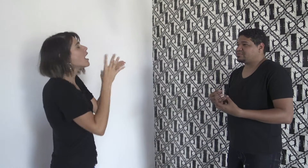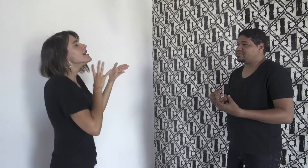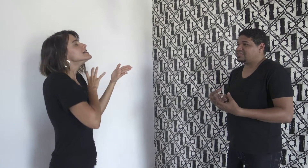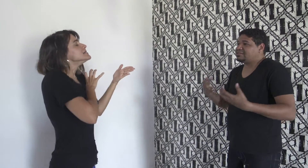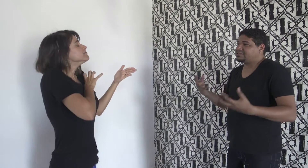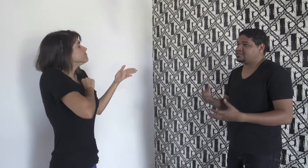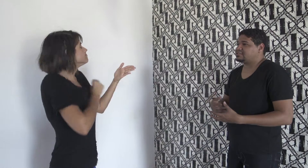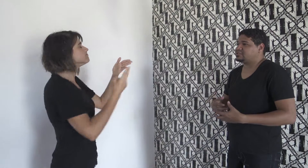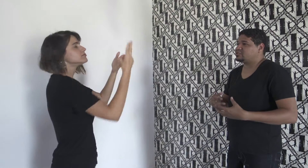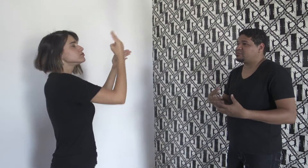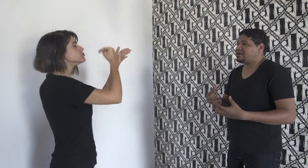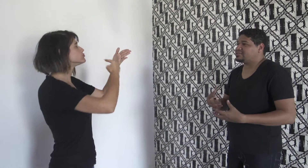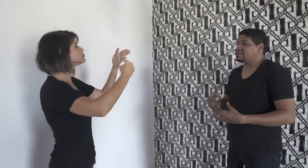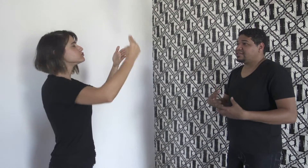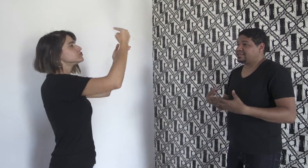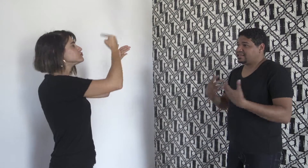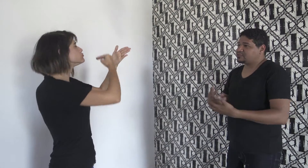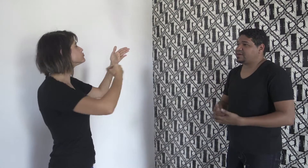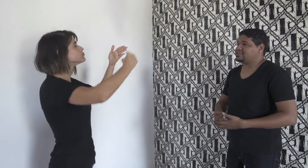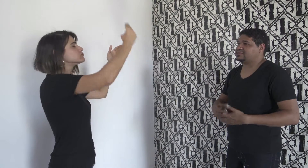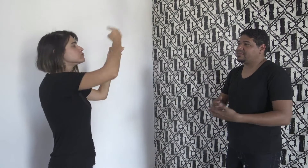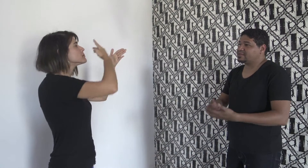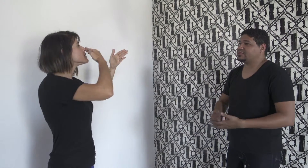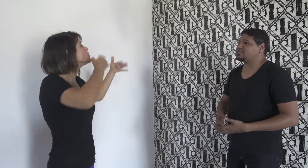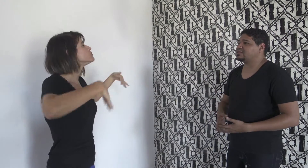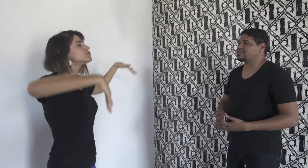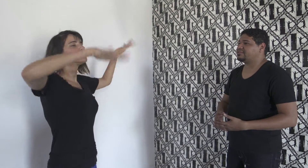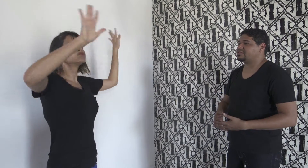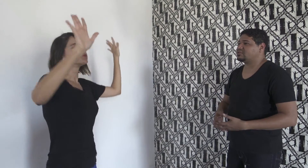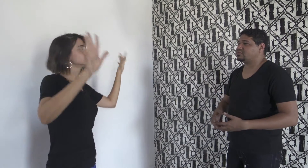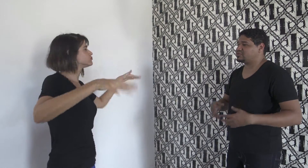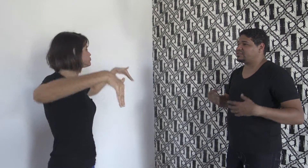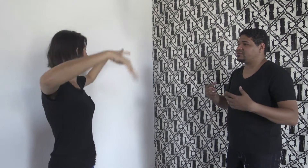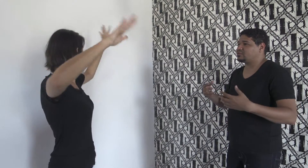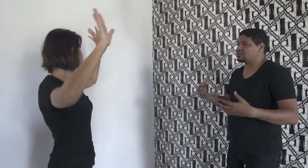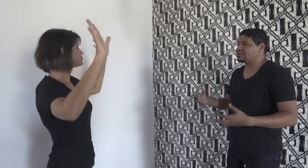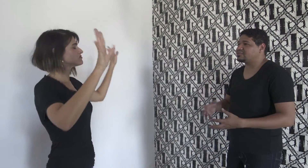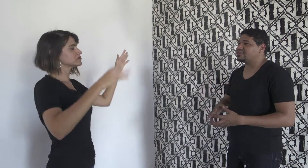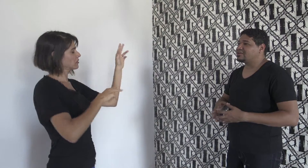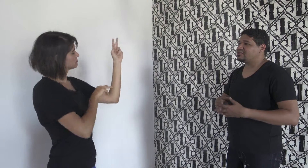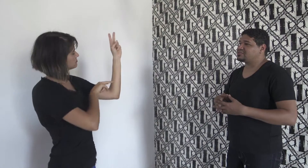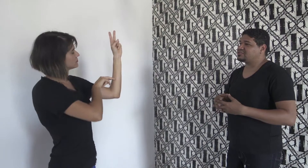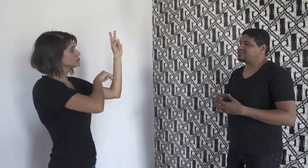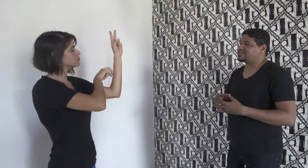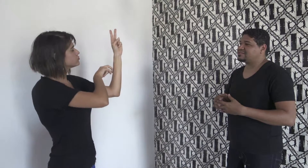livre Dentro de um espaço E naquele espaço Ele está amando Aquilo que ele está fazendo Como se estivesse flutuando Como se estivesse